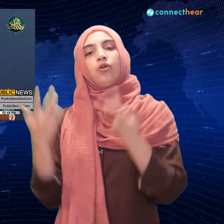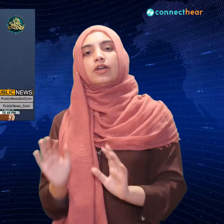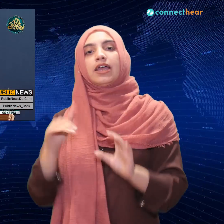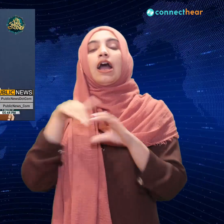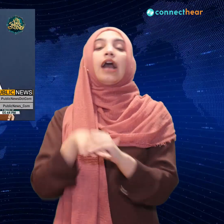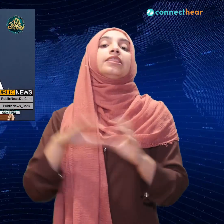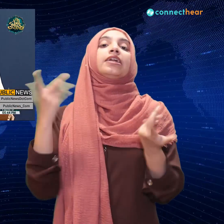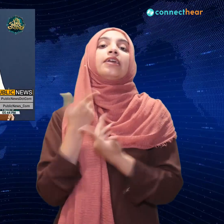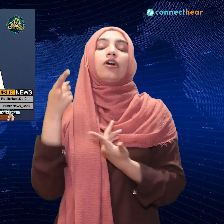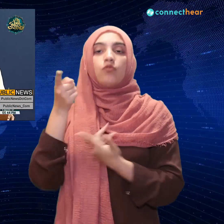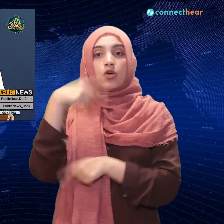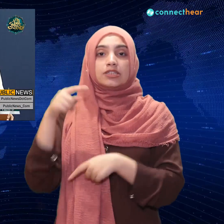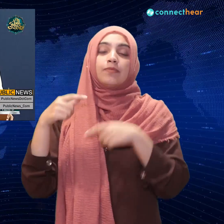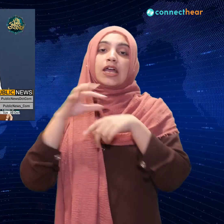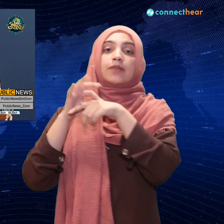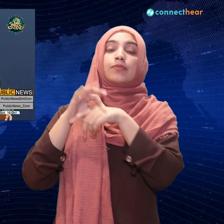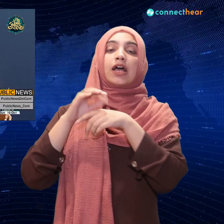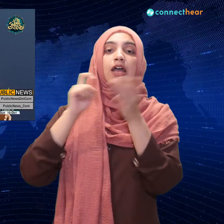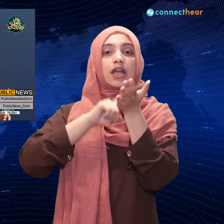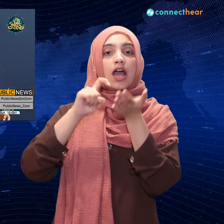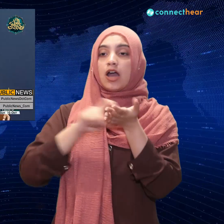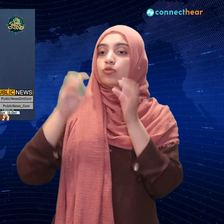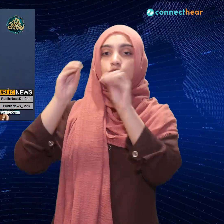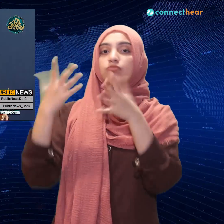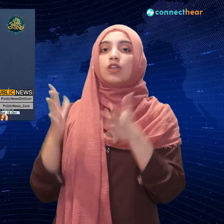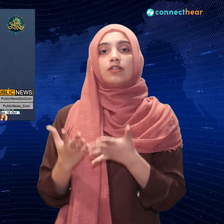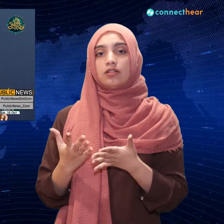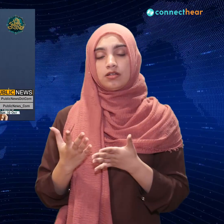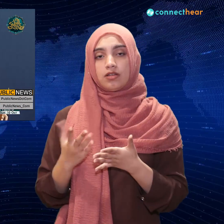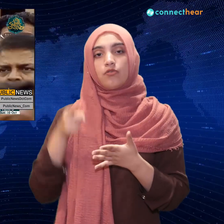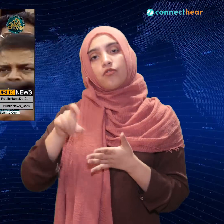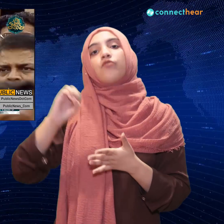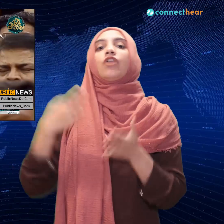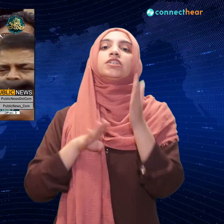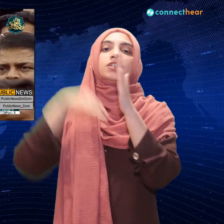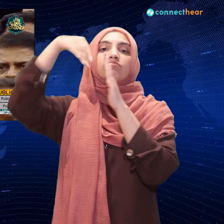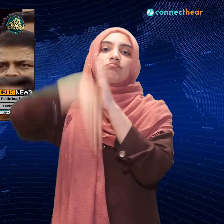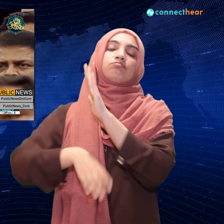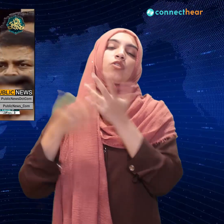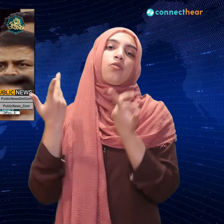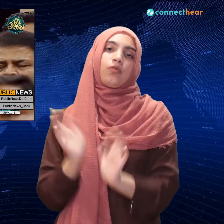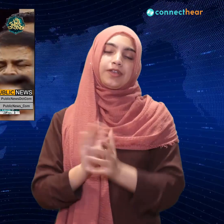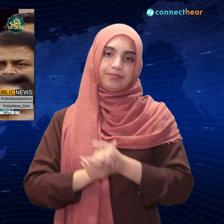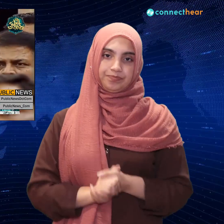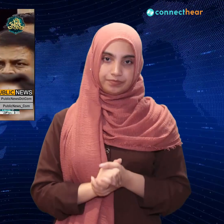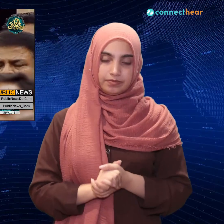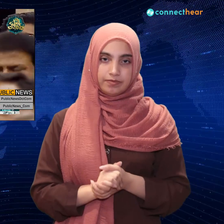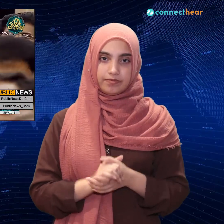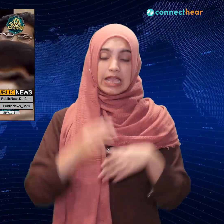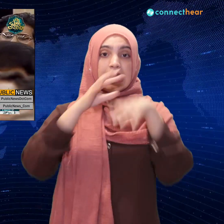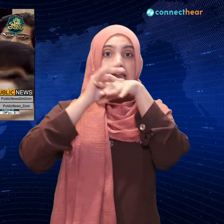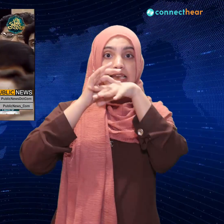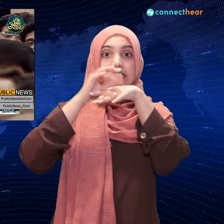مطلب لے کہ جن قوموں کے اندر قانون کی بالادستی نہیں ہوتی وہ اوپر نہیں جا سکتے. تو انہوں نے وہ سیٹ کیا انسانیت، پہلی دنیا کی